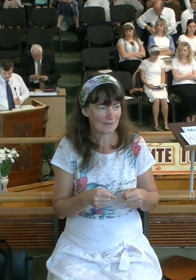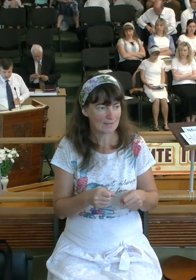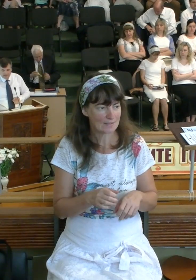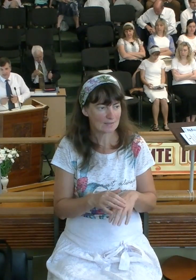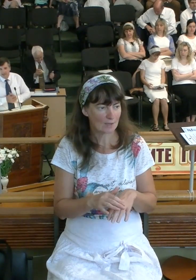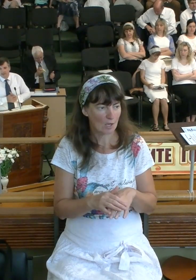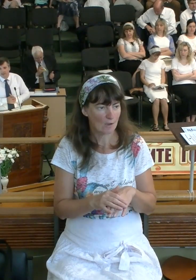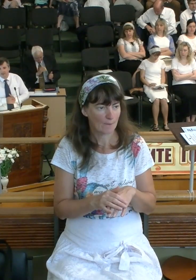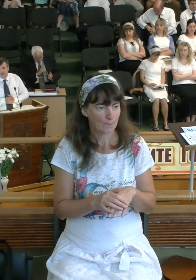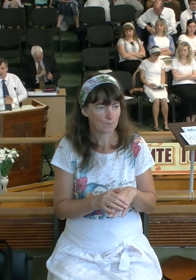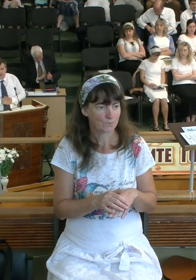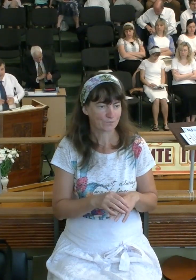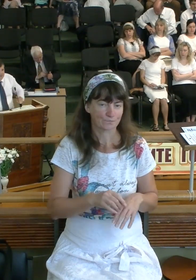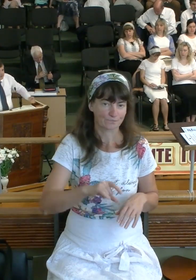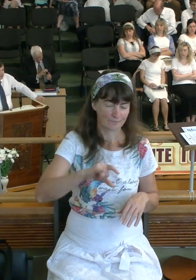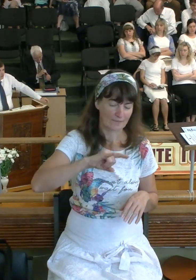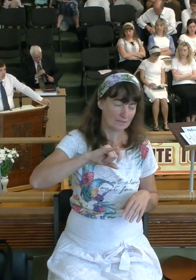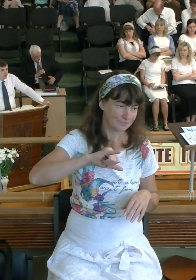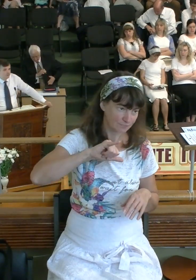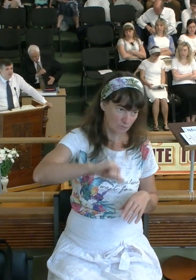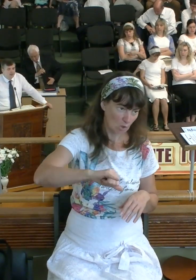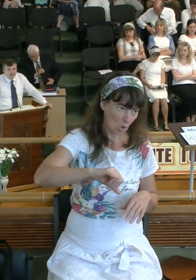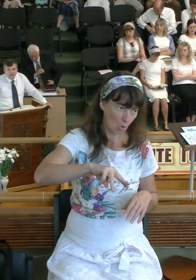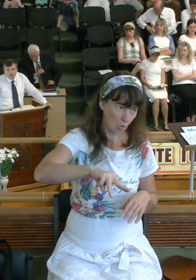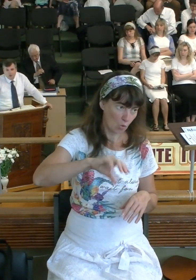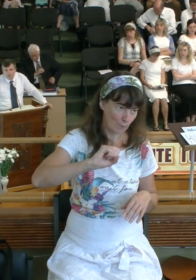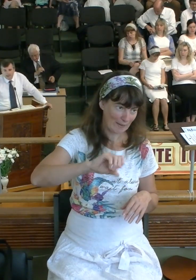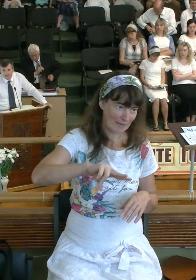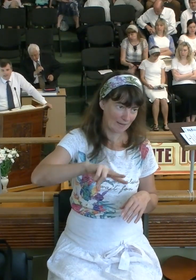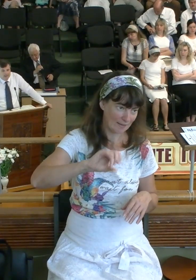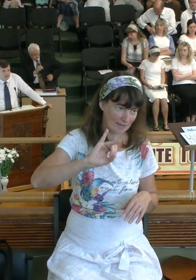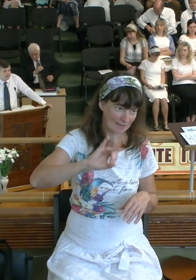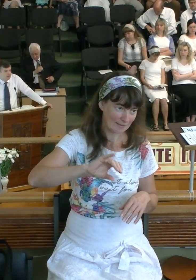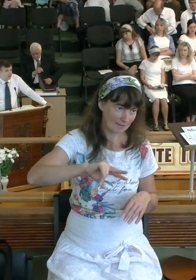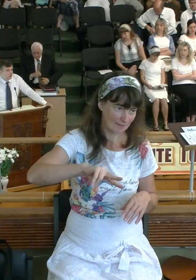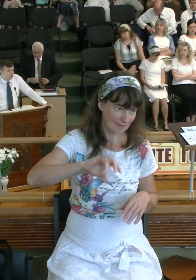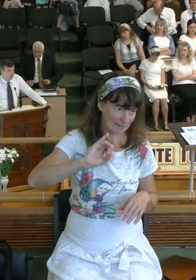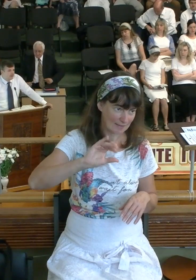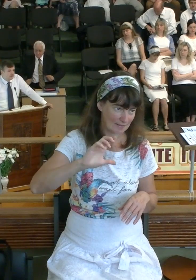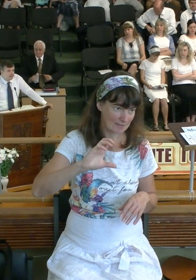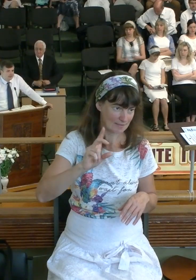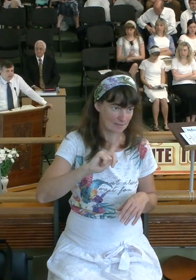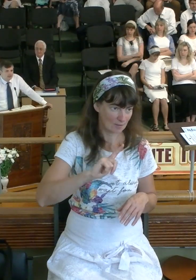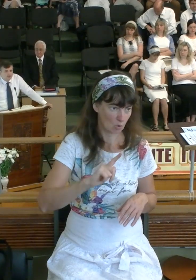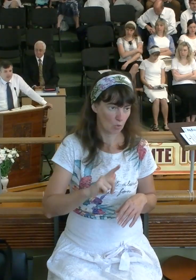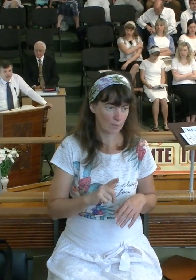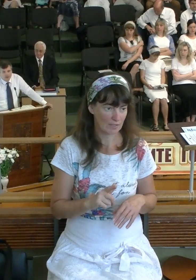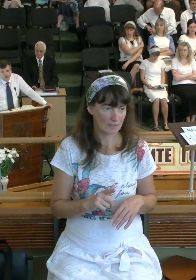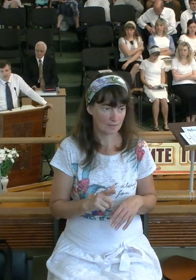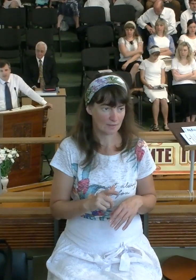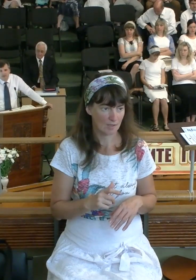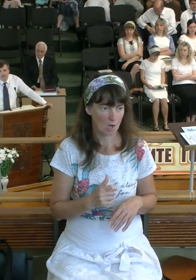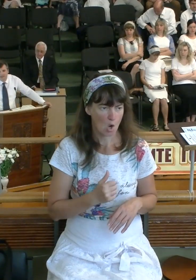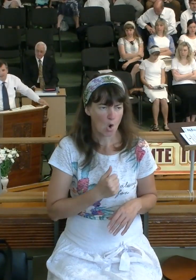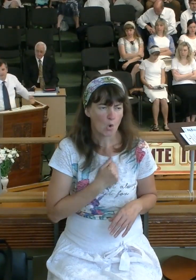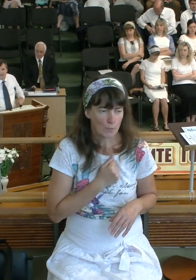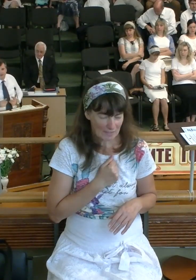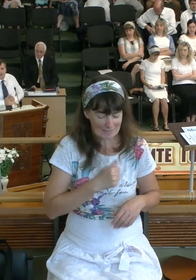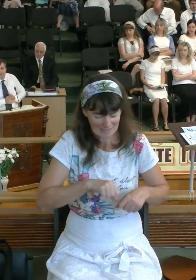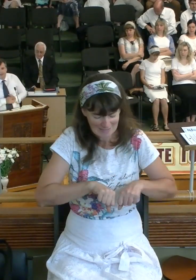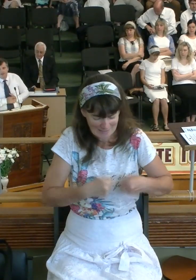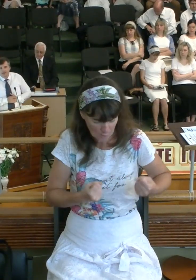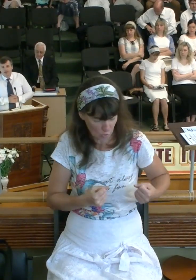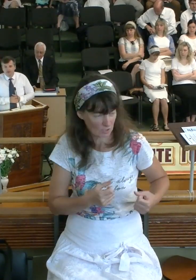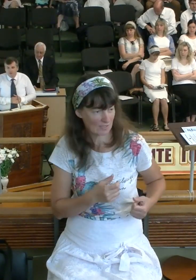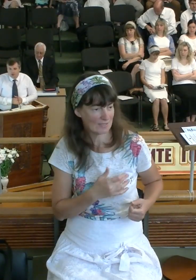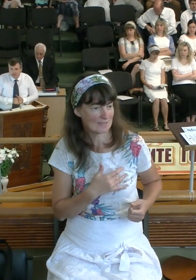грехах. Знаете, когда я читал историю протестантизма, то в 18 веке, начало 19